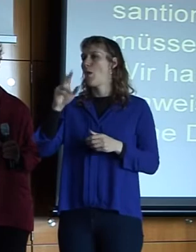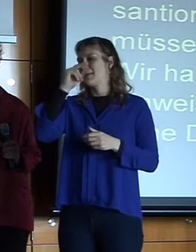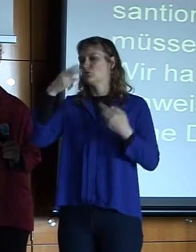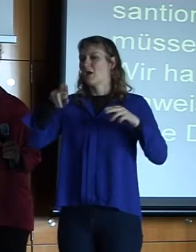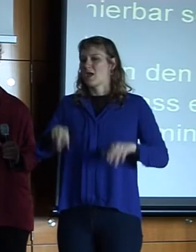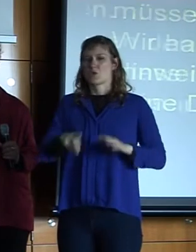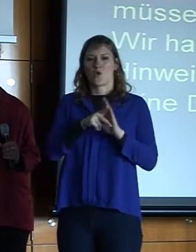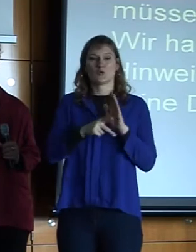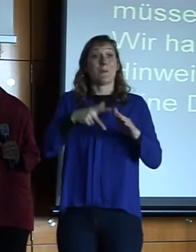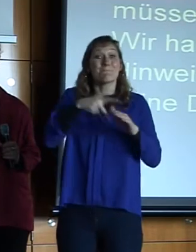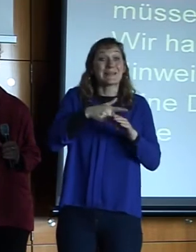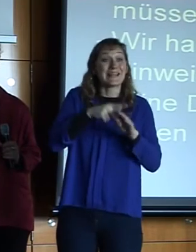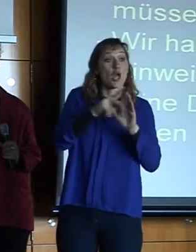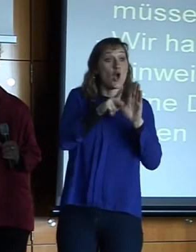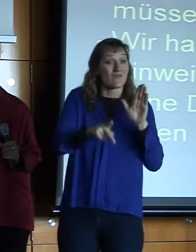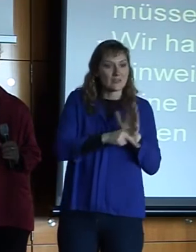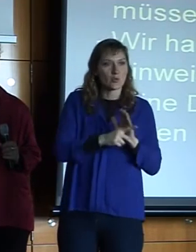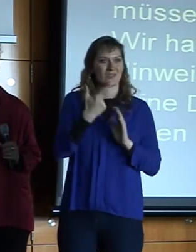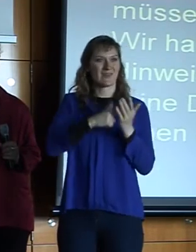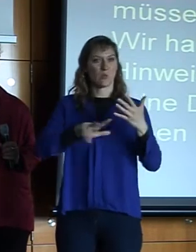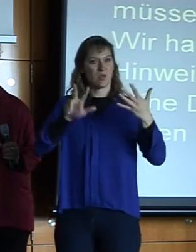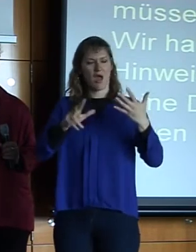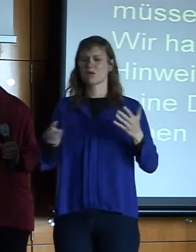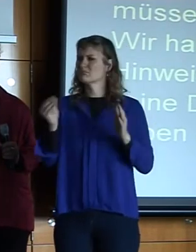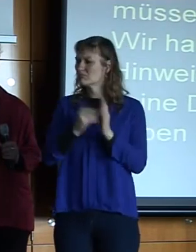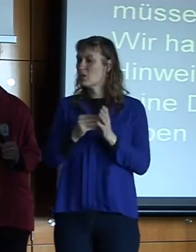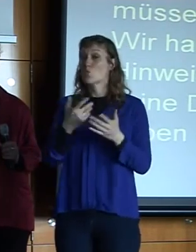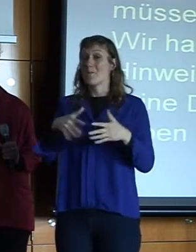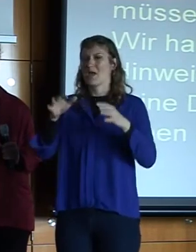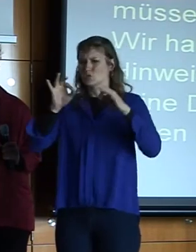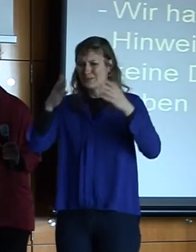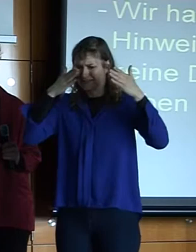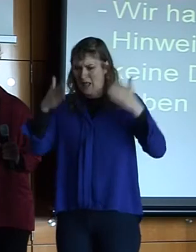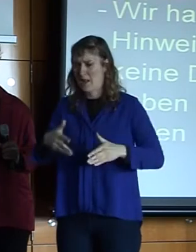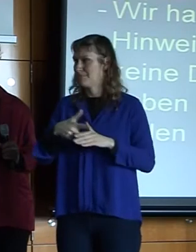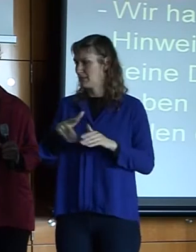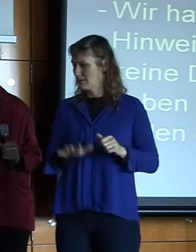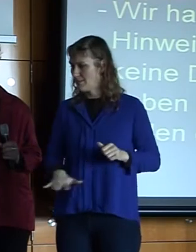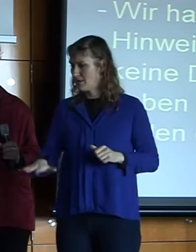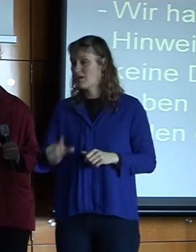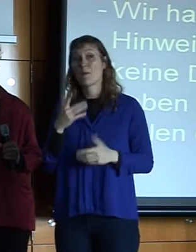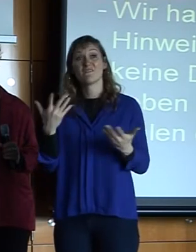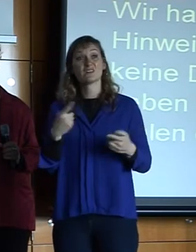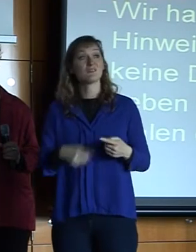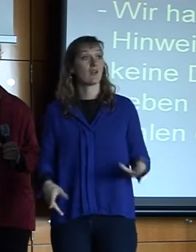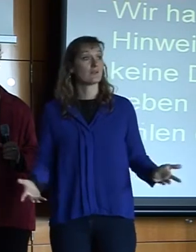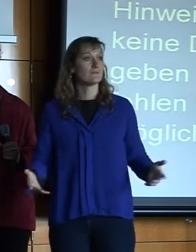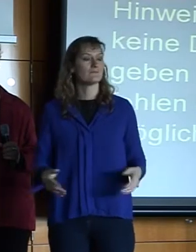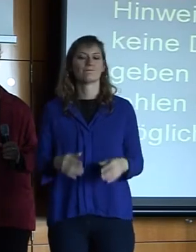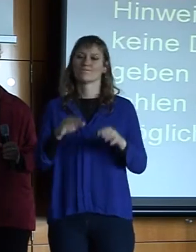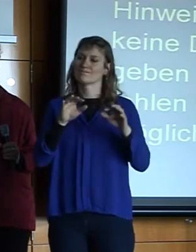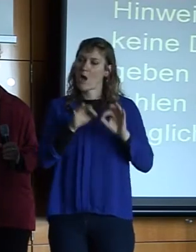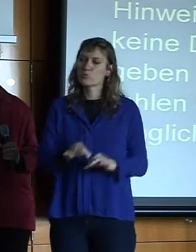UNO-Menschenrechtskonvention, wir haben die Behindertenkonvention seit 2008, wo das noch einmal spezialisiert zusammengefasst wurde. Es fehlen die